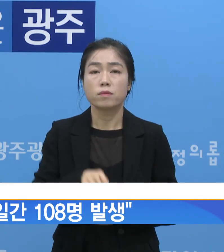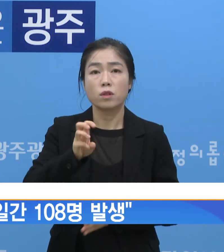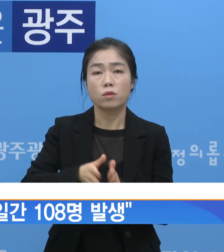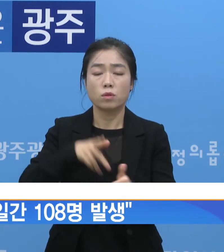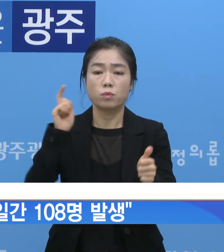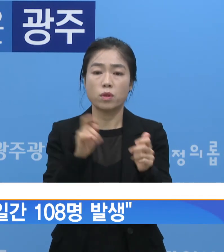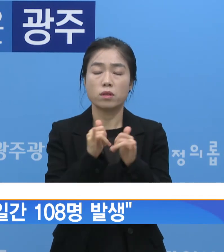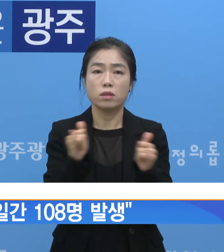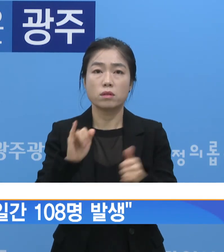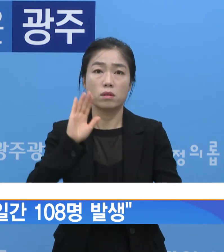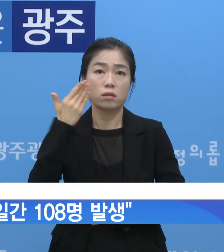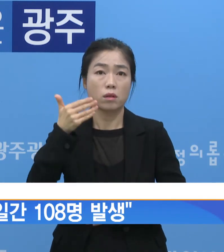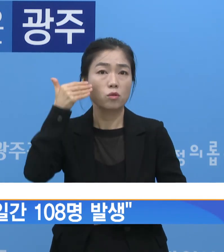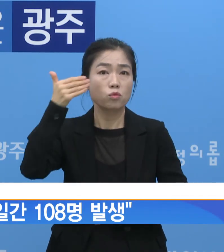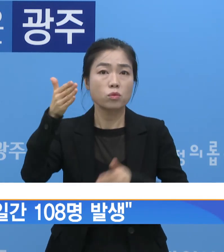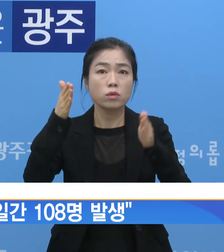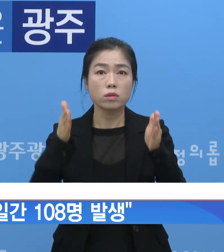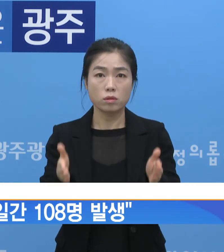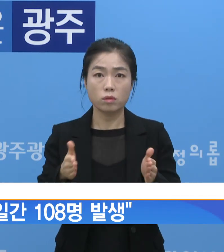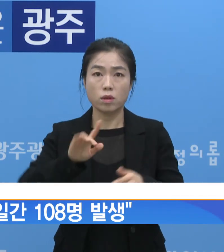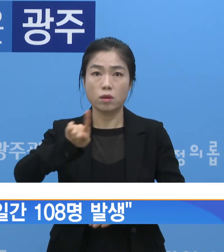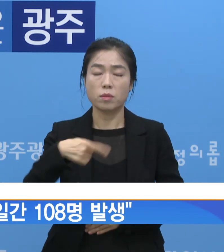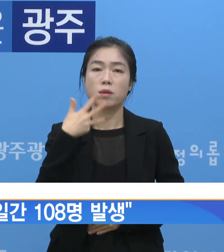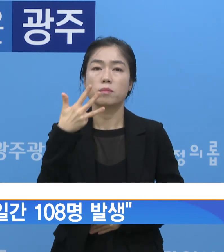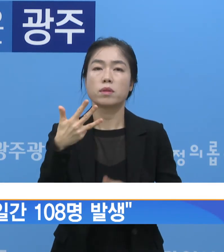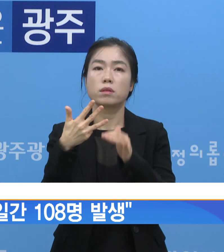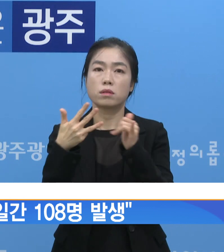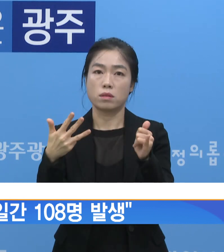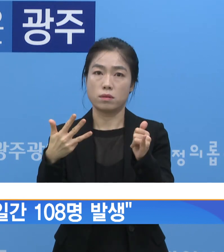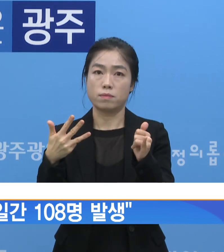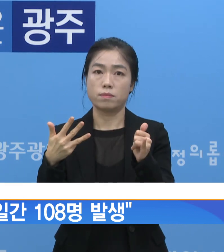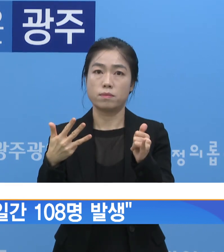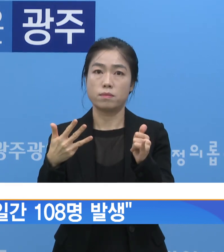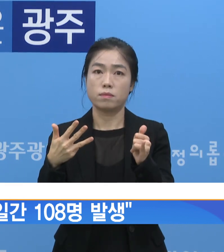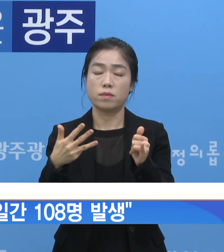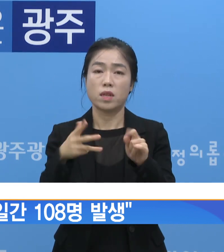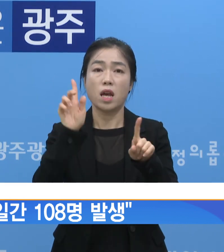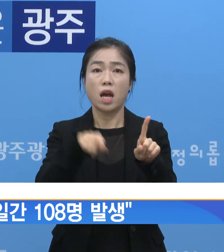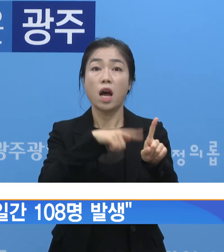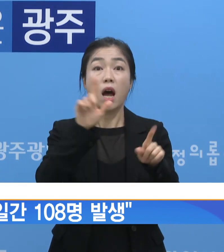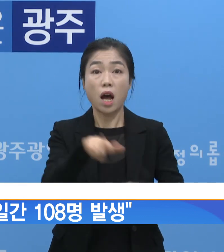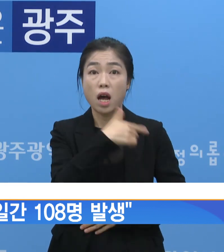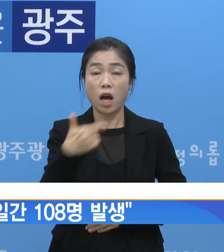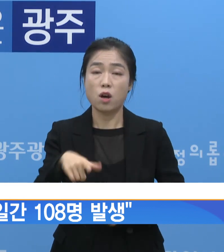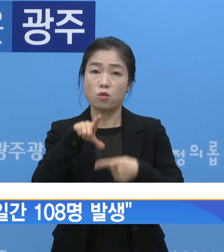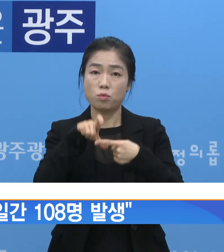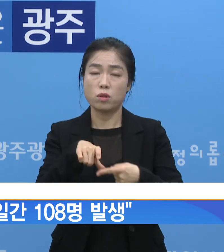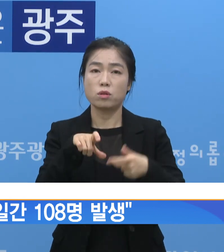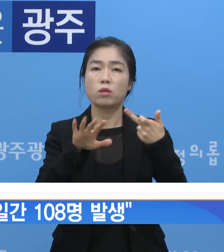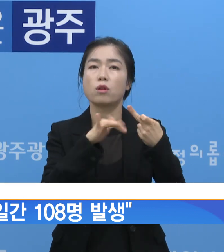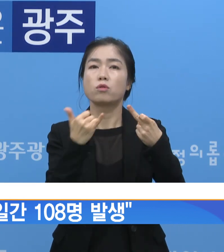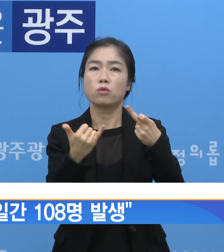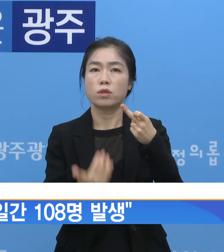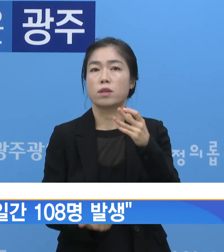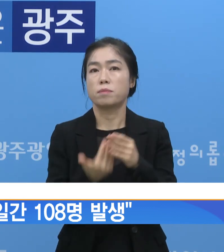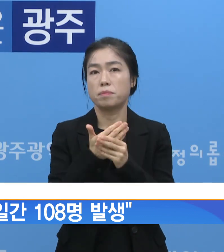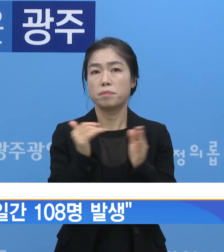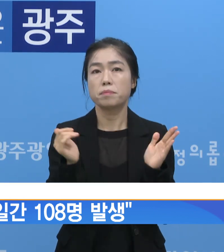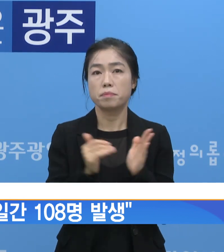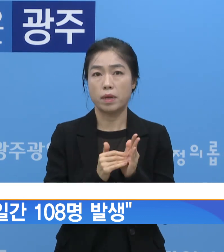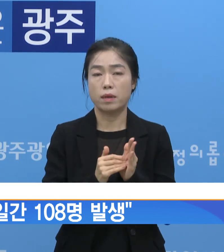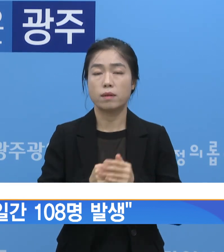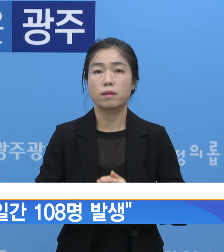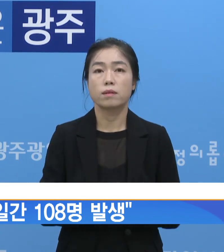시 확진자는 최근 9일 동안에 108명, 일 평균 12명이나 발생했습니다.